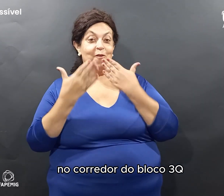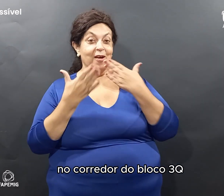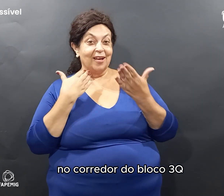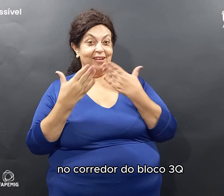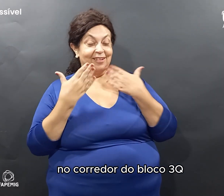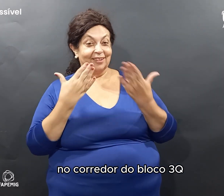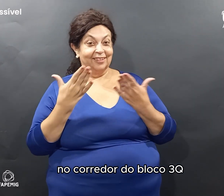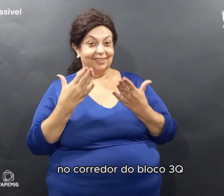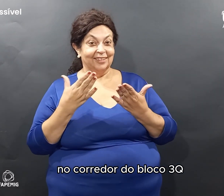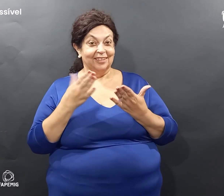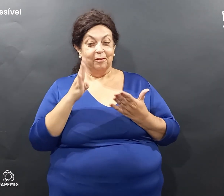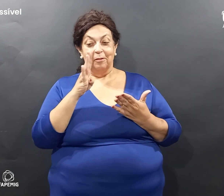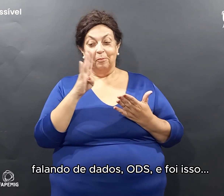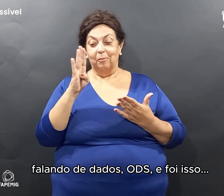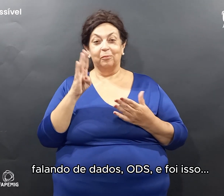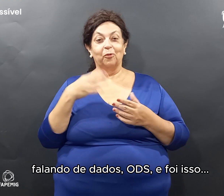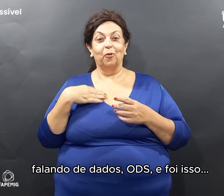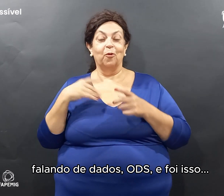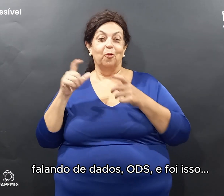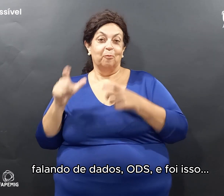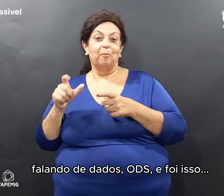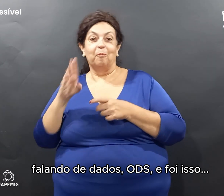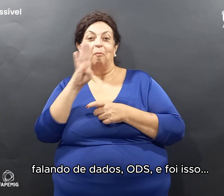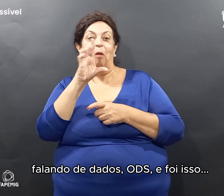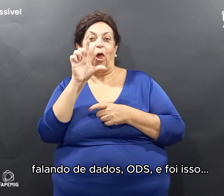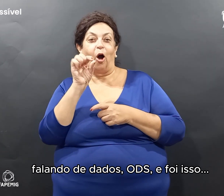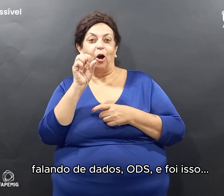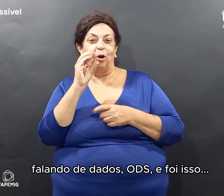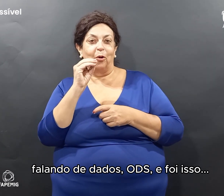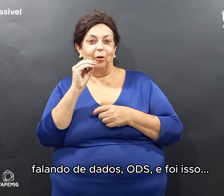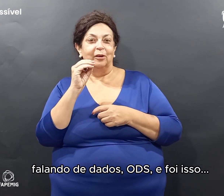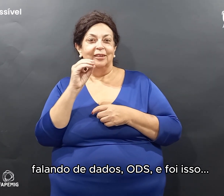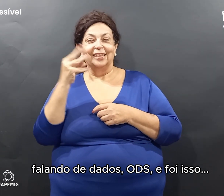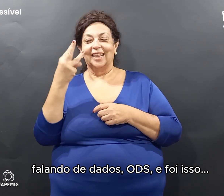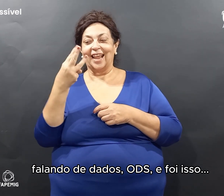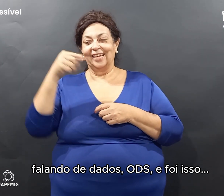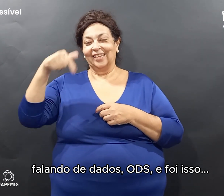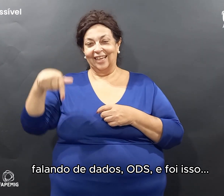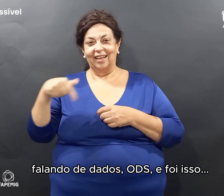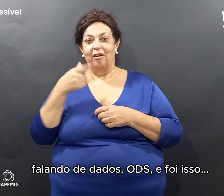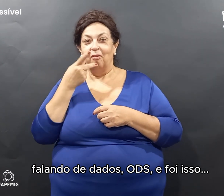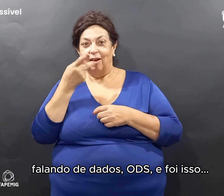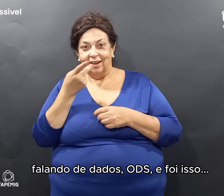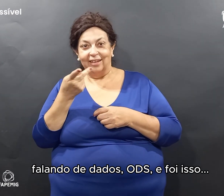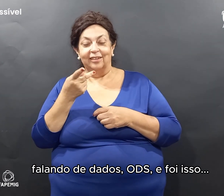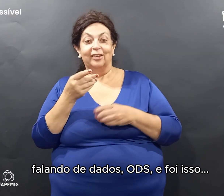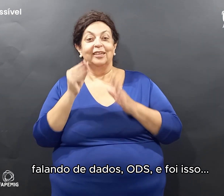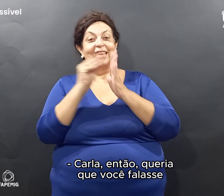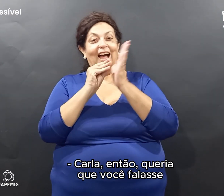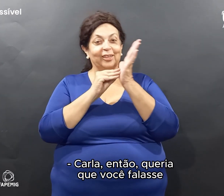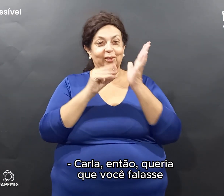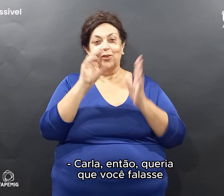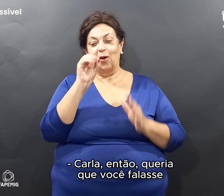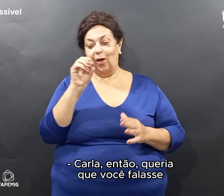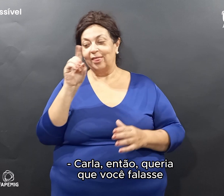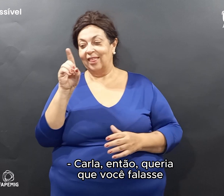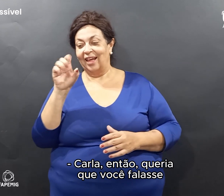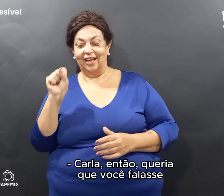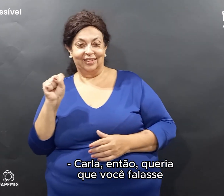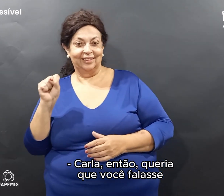Bloco 3Q, falando de dados, ODS. E foi isso. Carla, então, queria que você falasse então